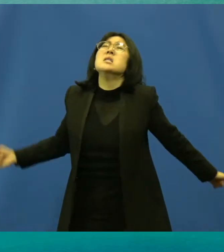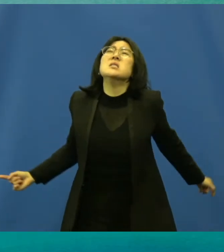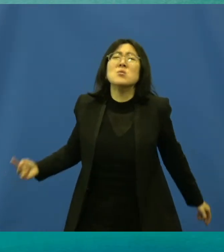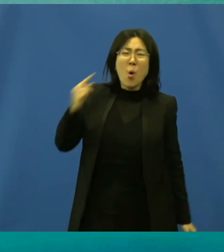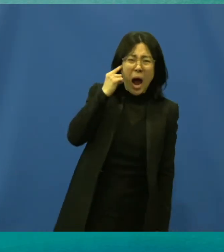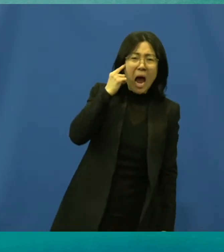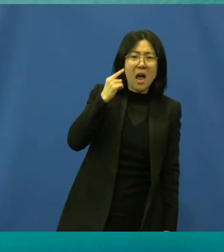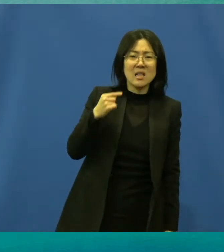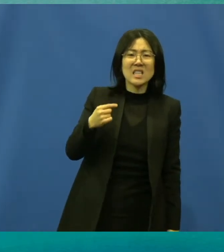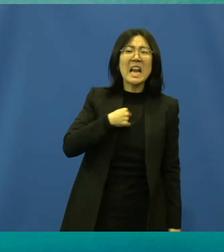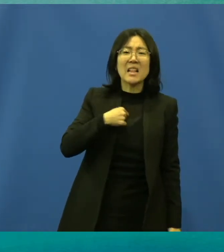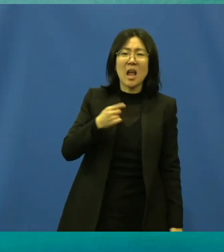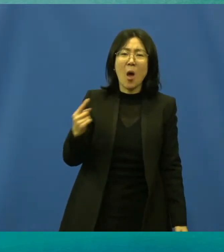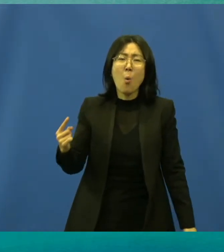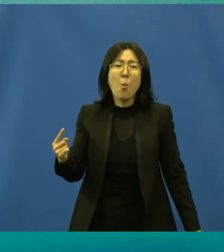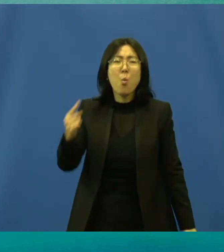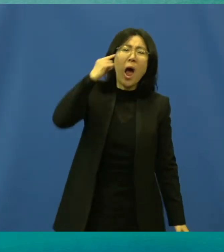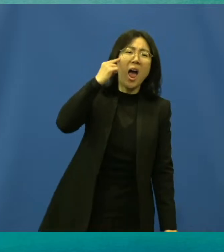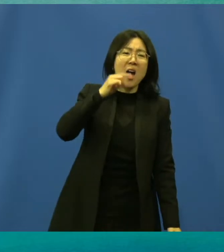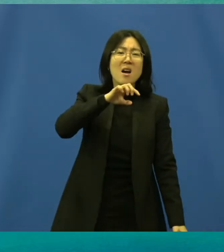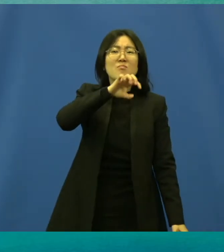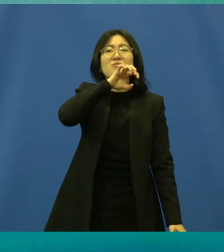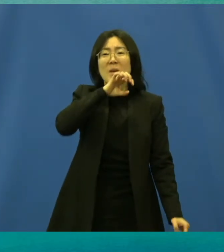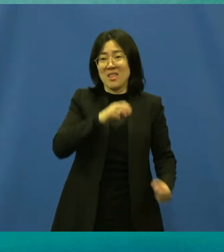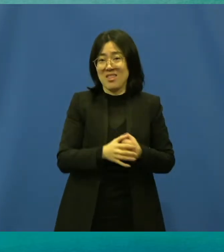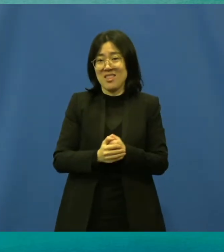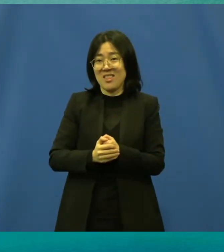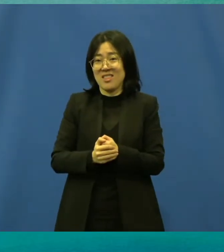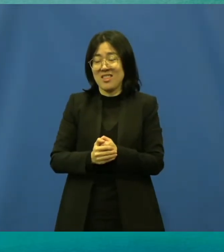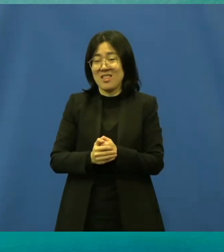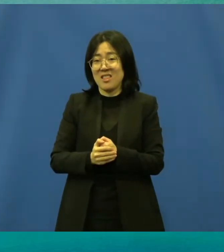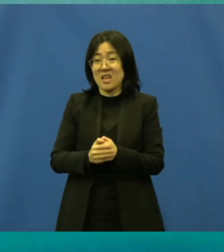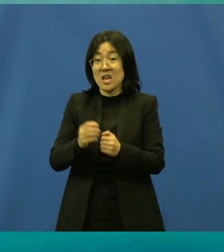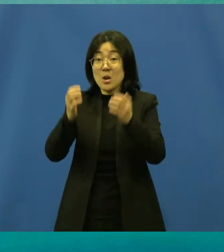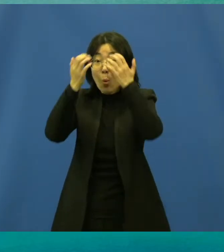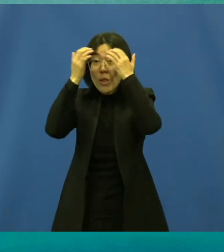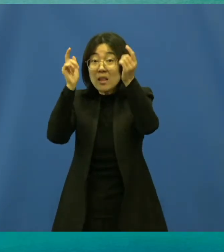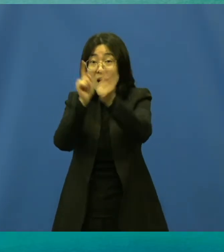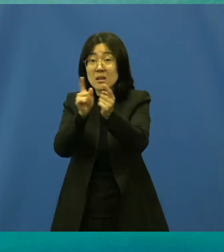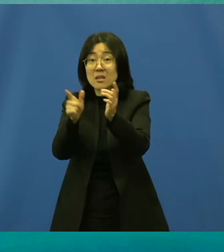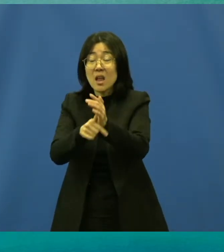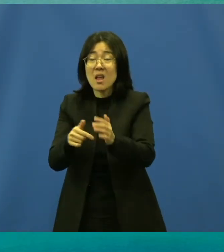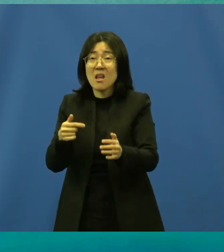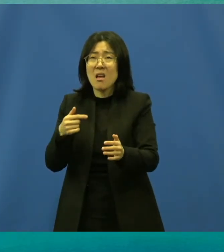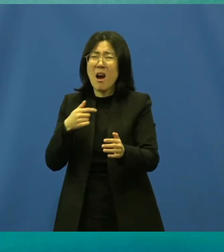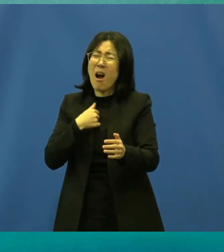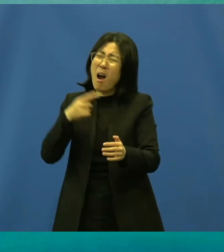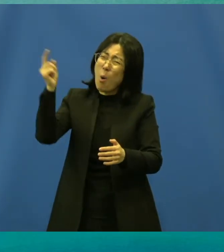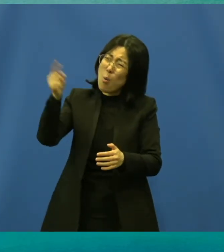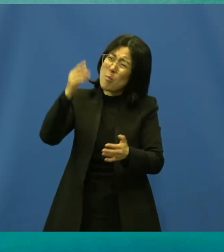분노합니다. 사람들 누군가를 탓합니다. 고난을 부정하기 바쁩니다.